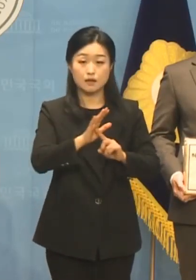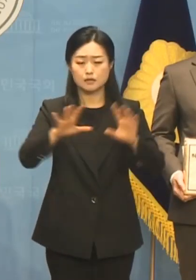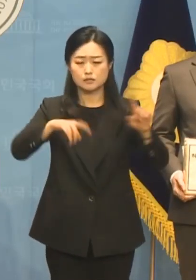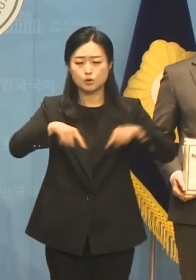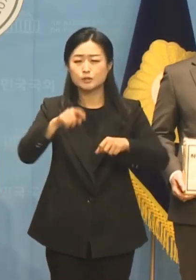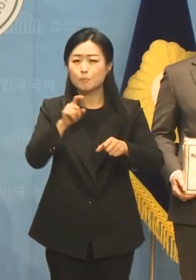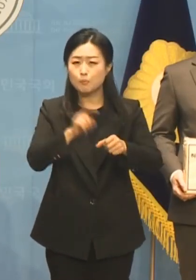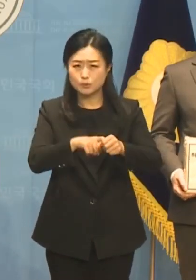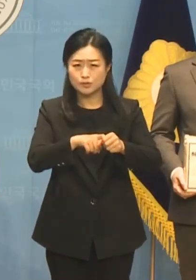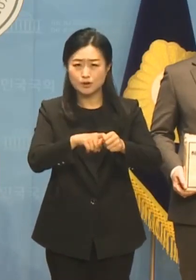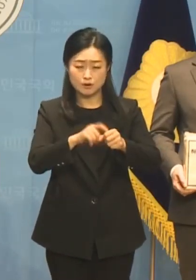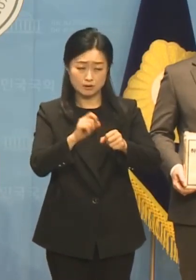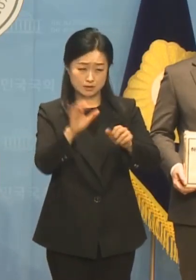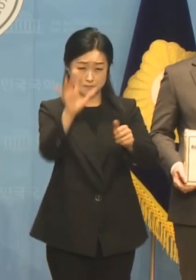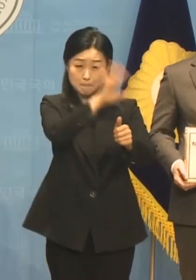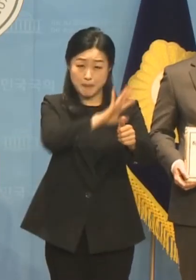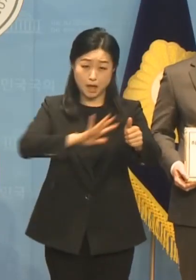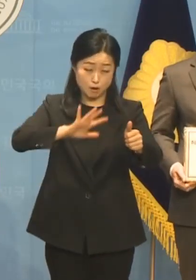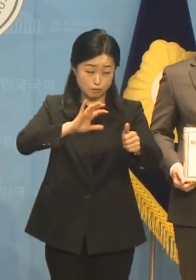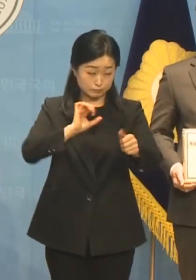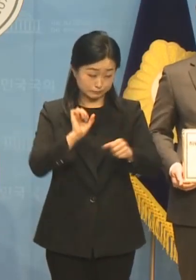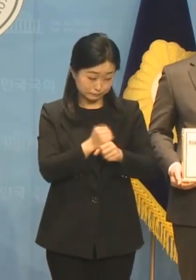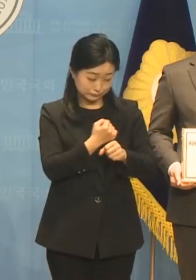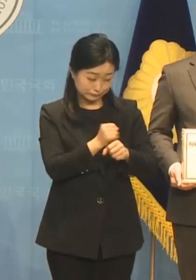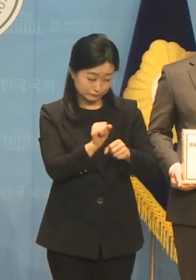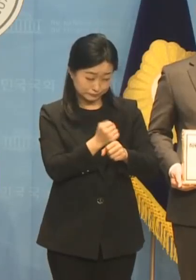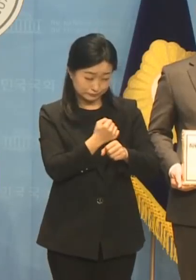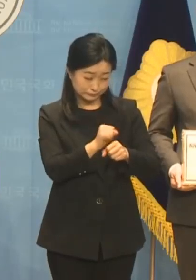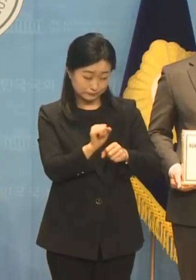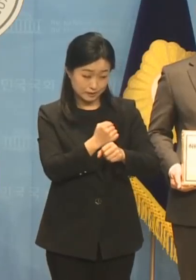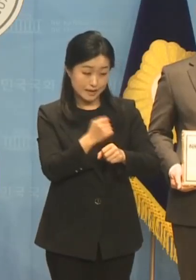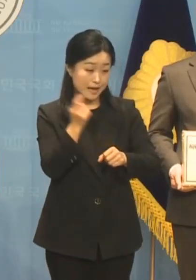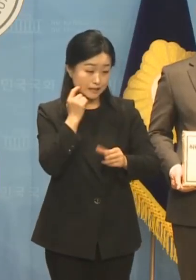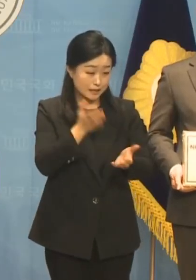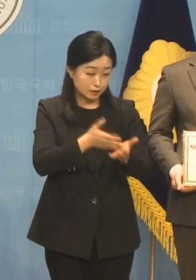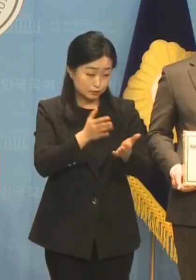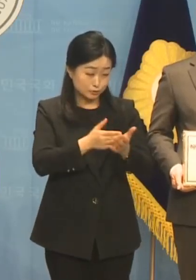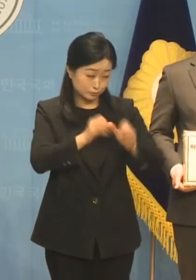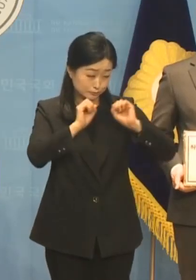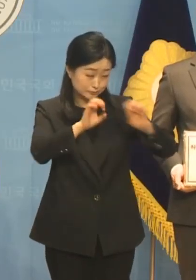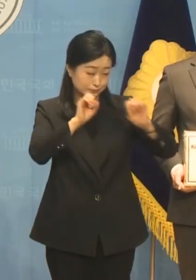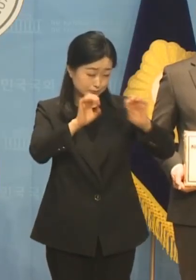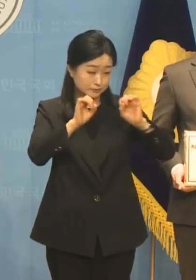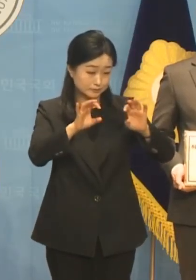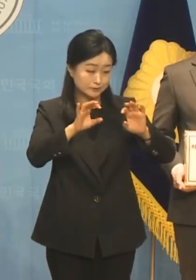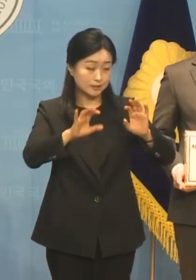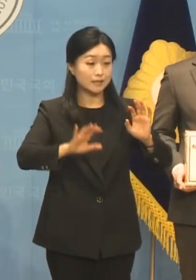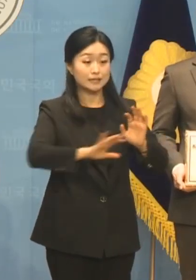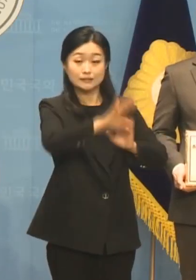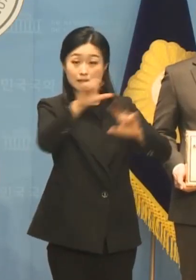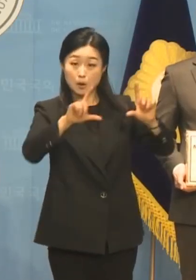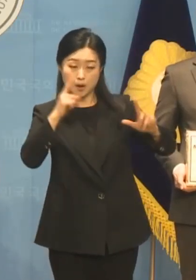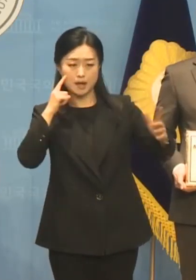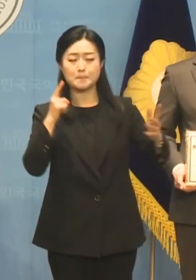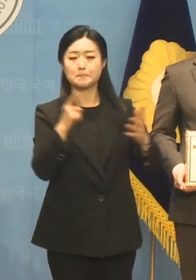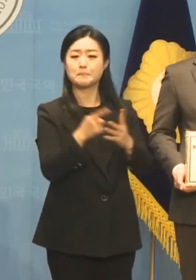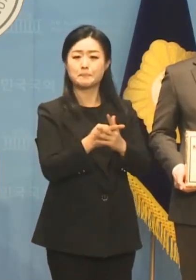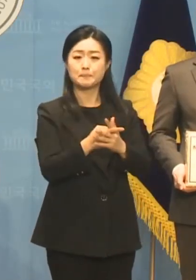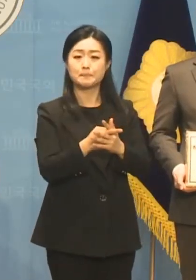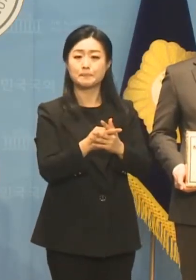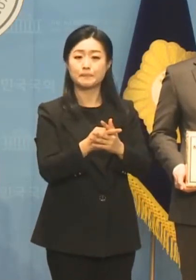목적을 가진 배후 세력이 다시 조직적으로 가짜뉴스를 살포하는 정황이